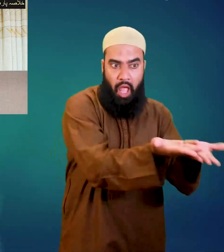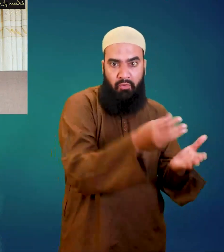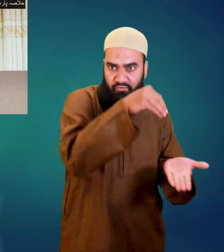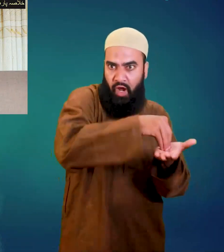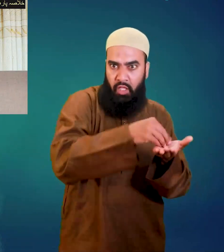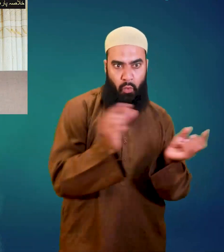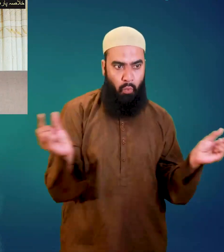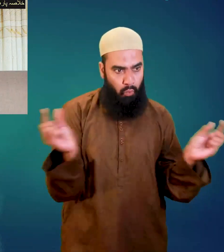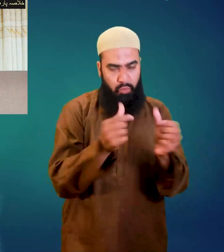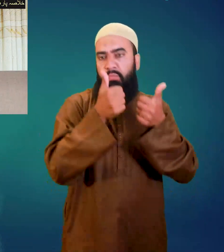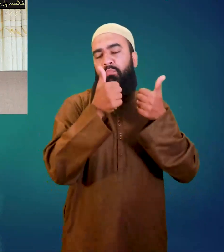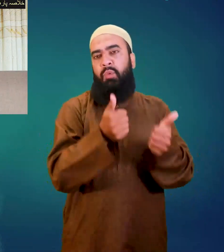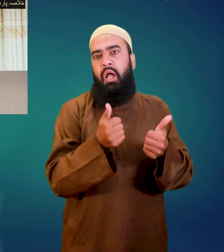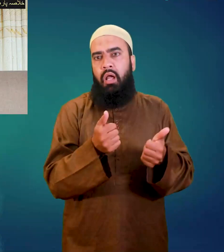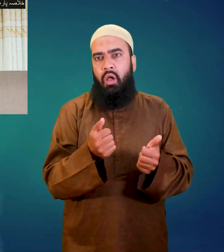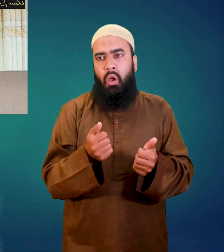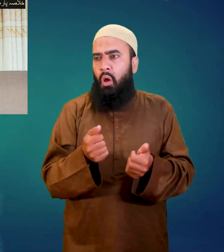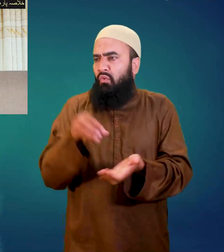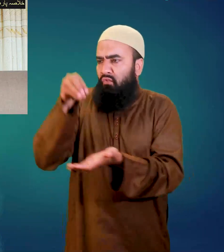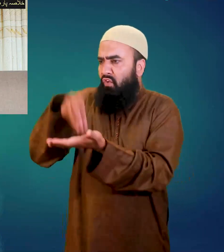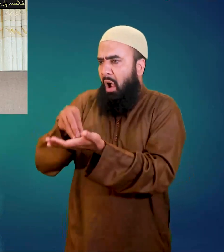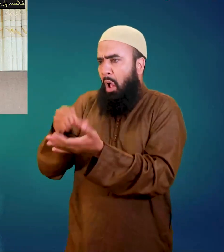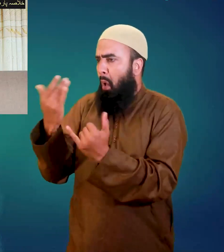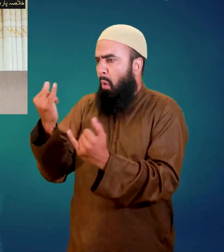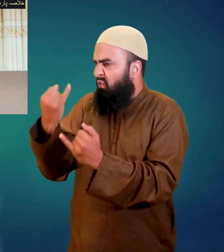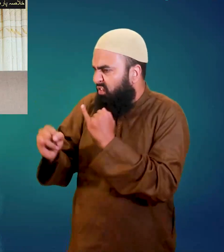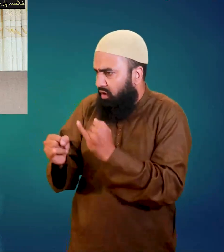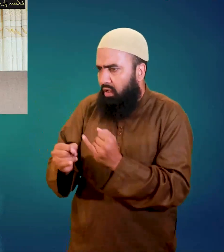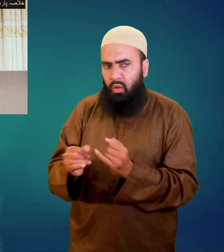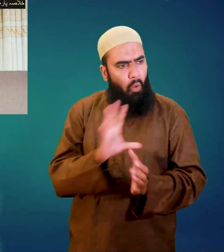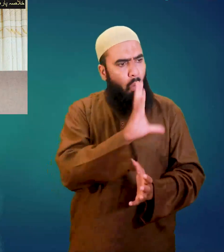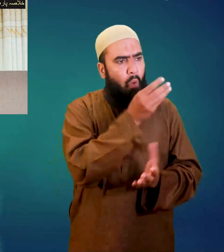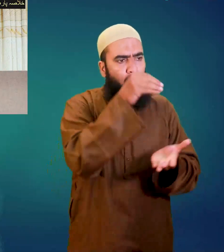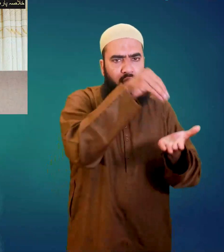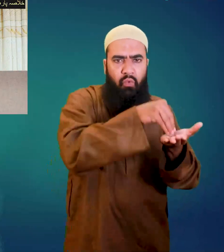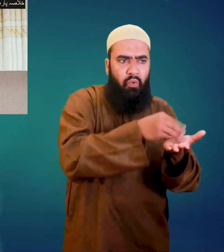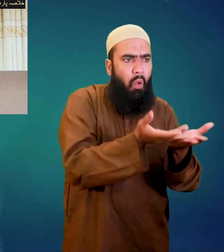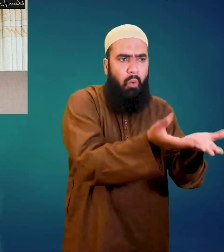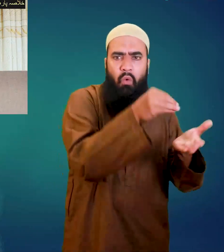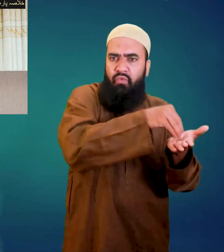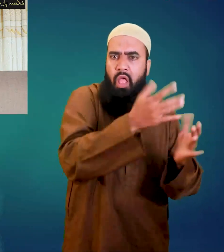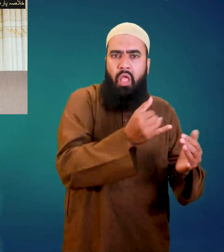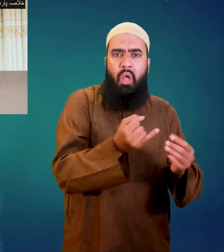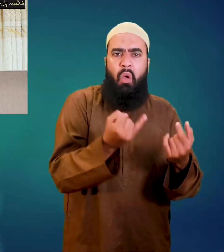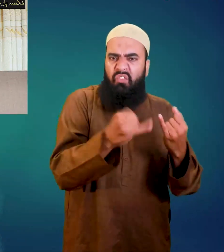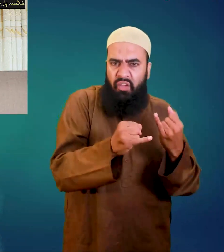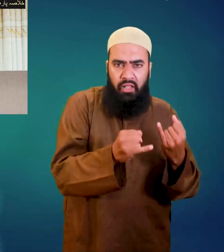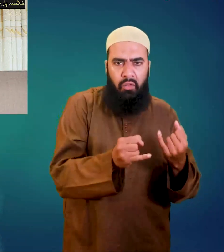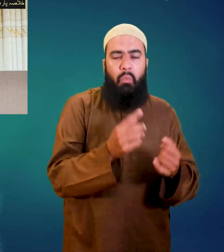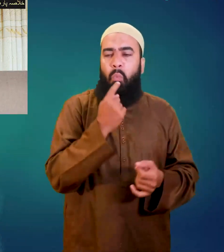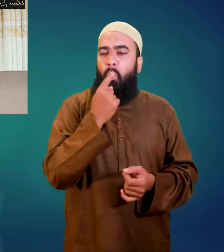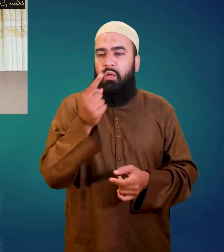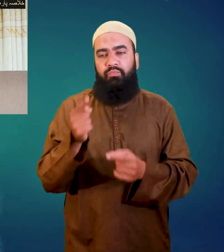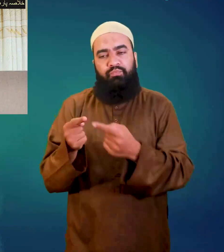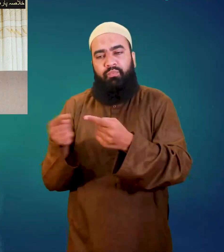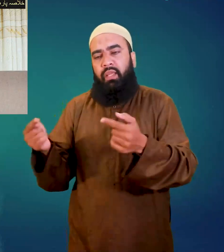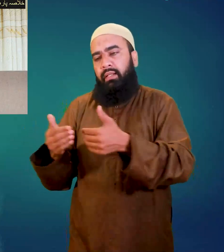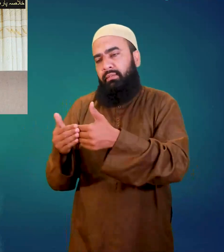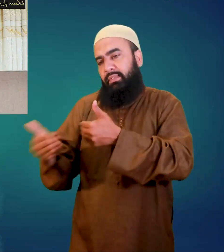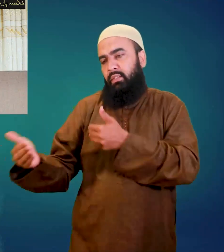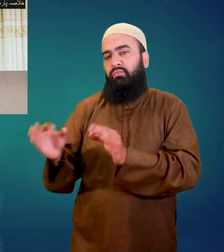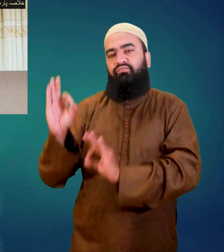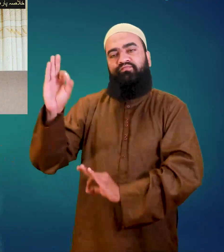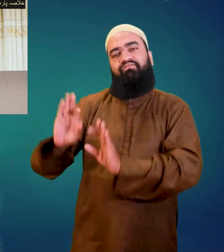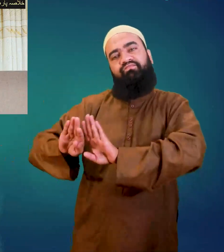اس حال میں، اس وجہ سے لغو بات یا لغو کلام گناہ ہے۔ آپ صلی اللہ علیہ وسلم